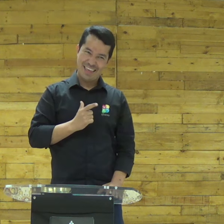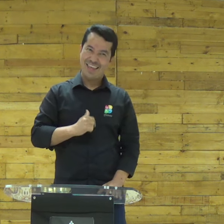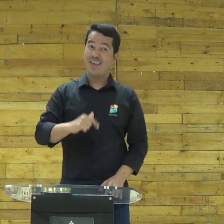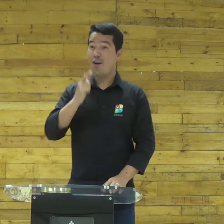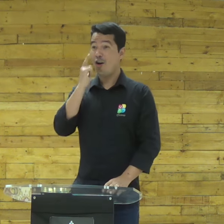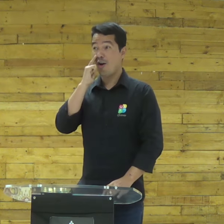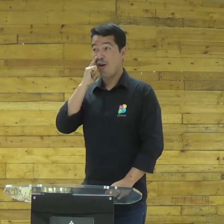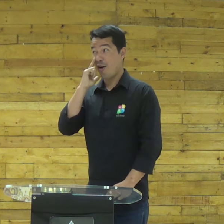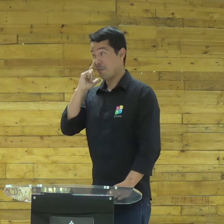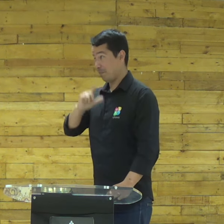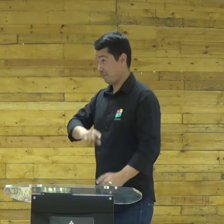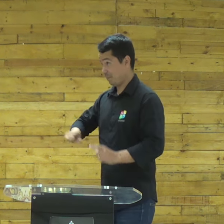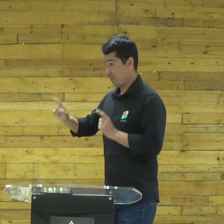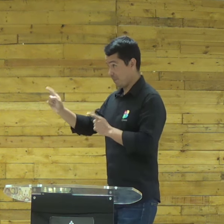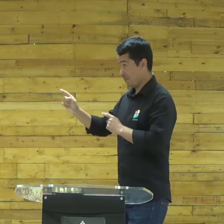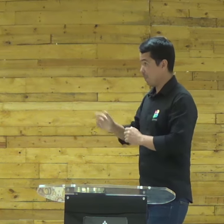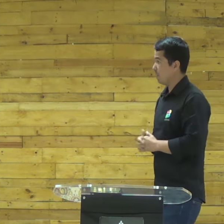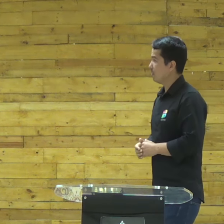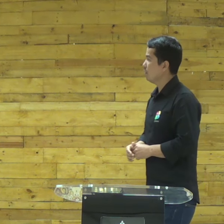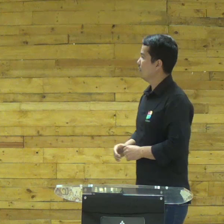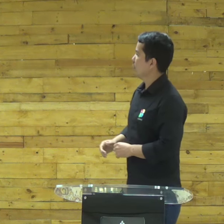tem vejam lá pode